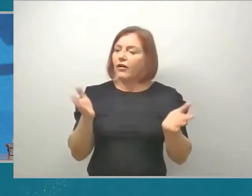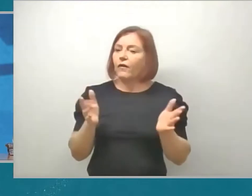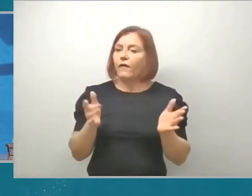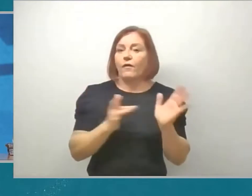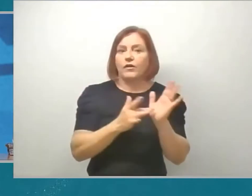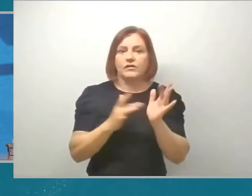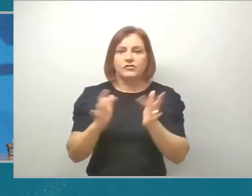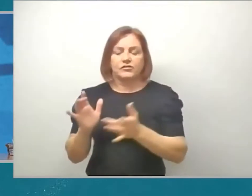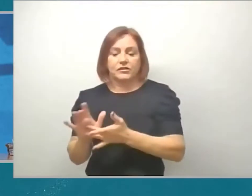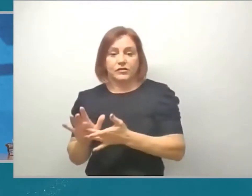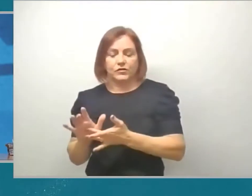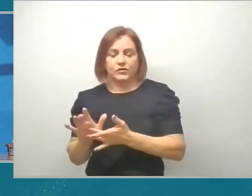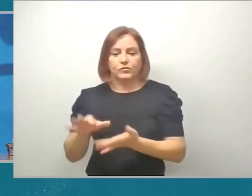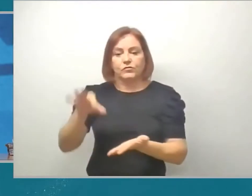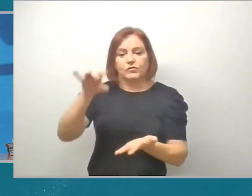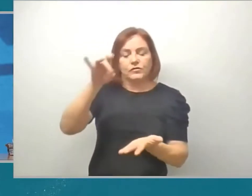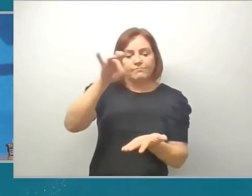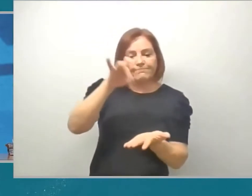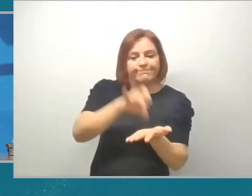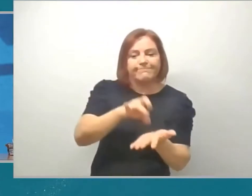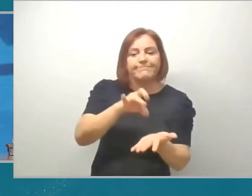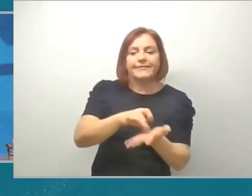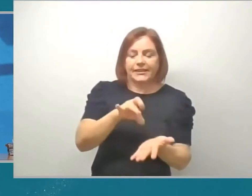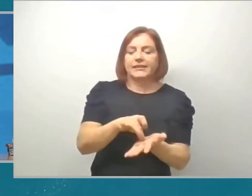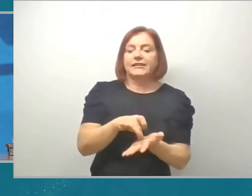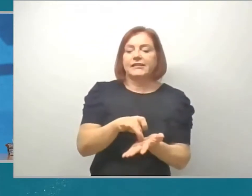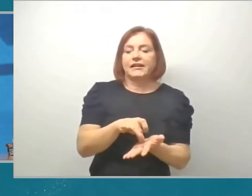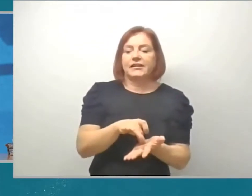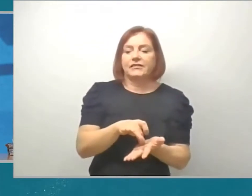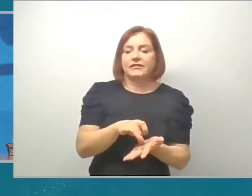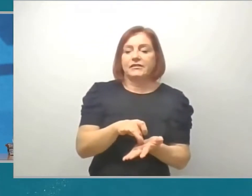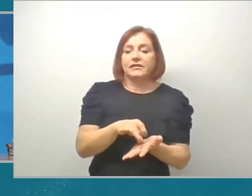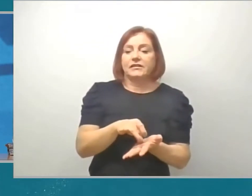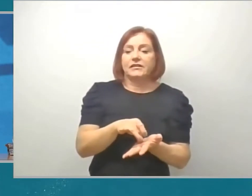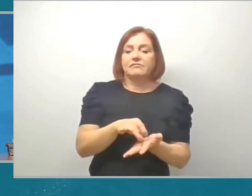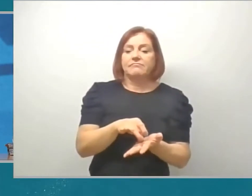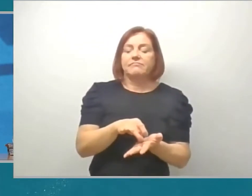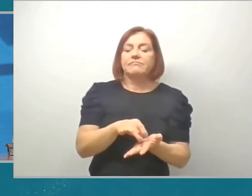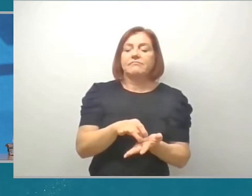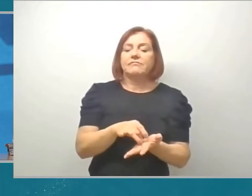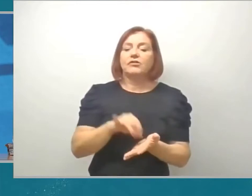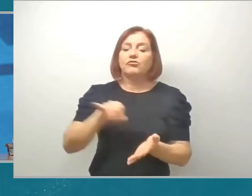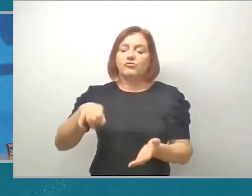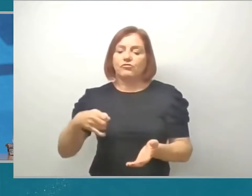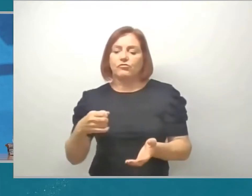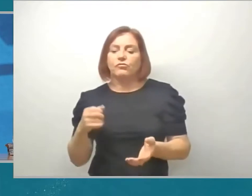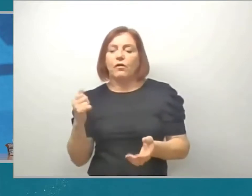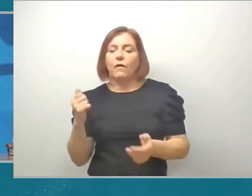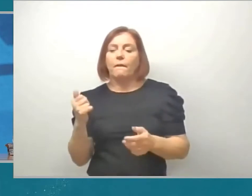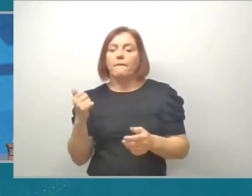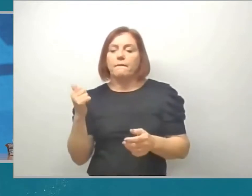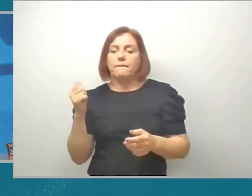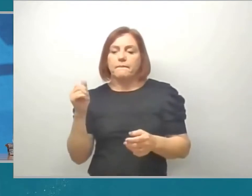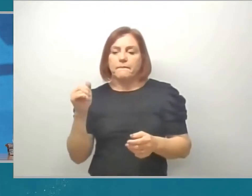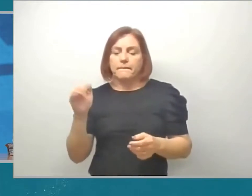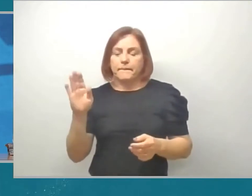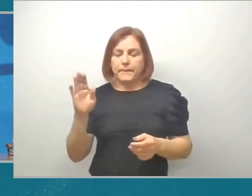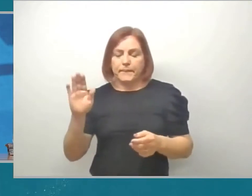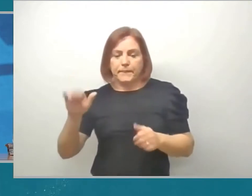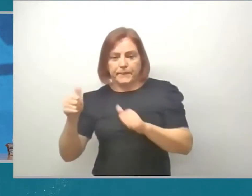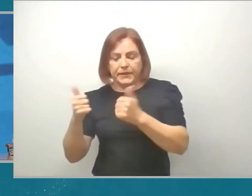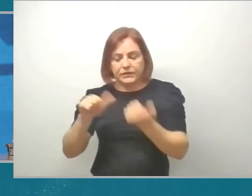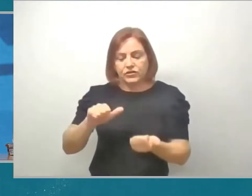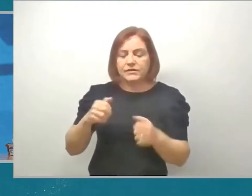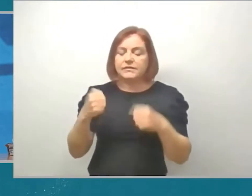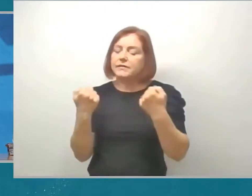ser batizado pelo Senhor e seguir o Senhor, não é? Não é verdade? Então olha aqui